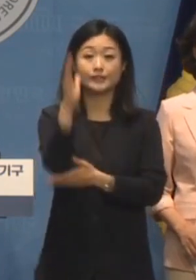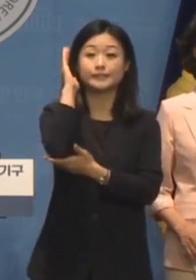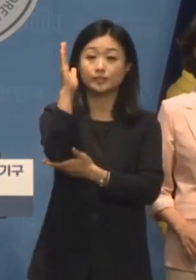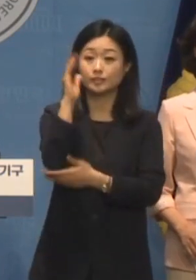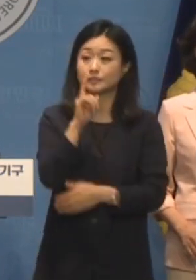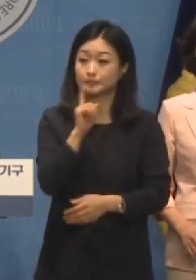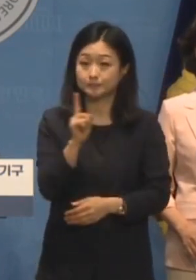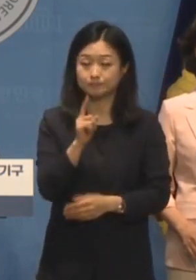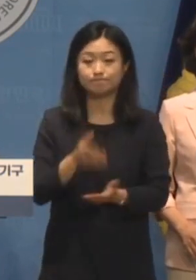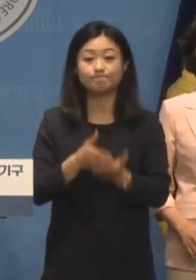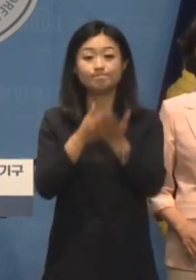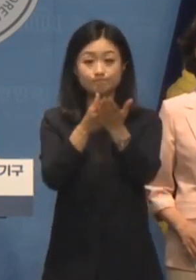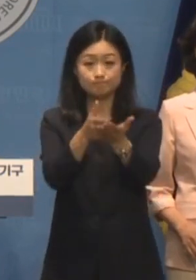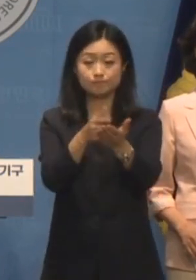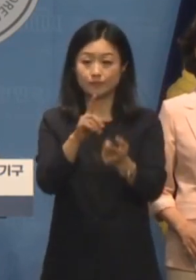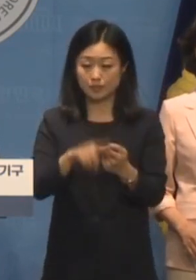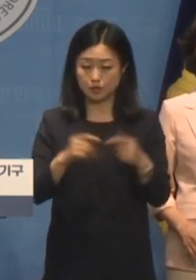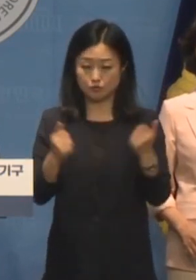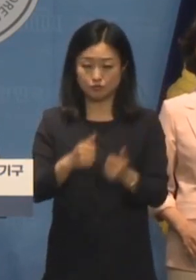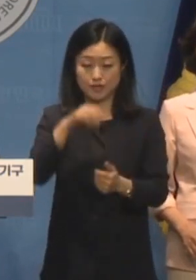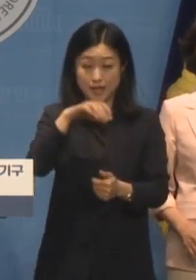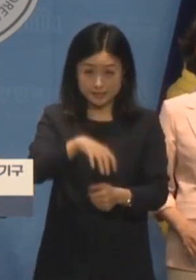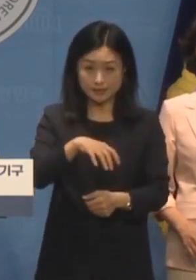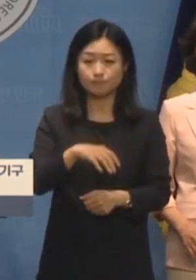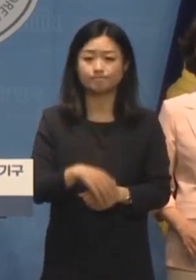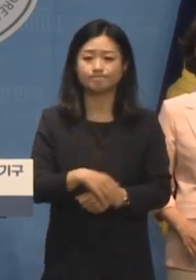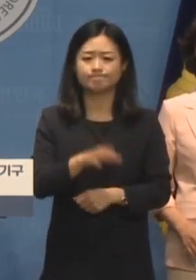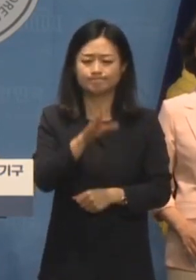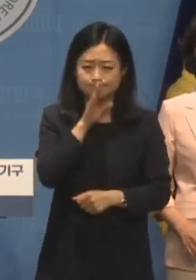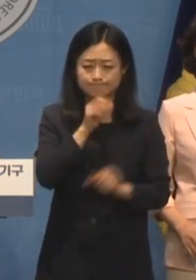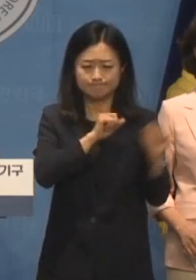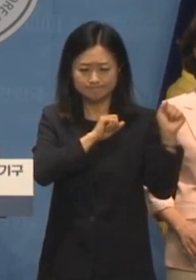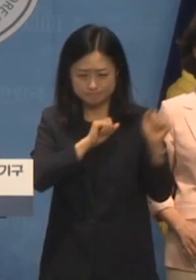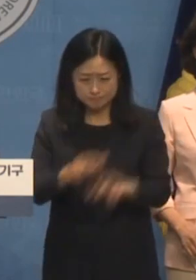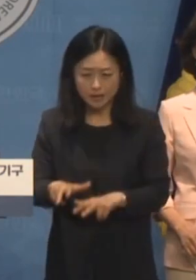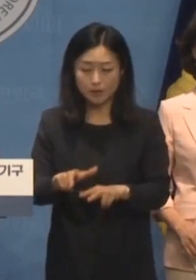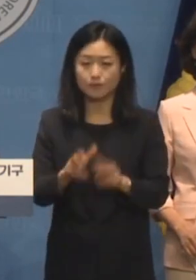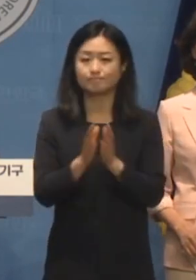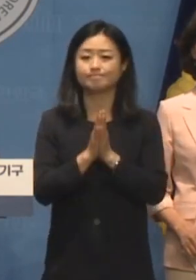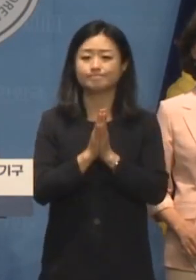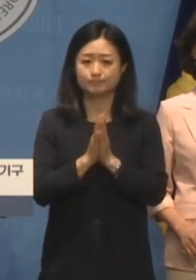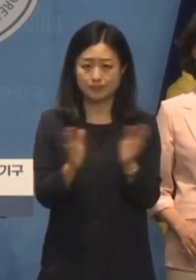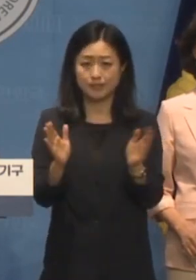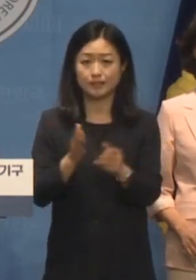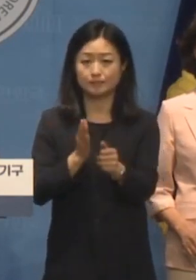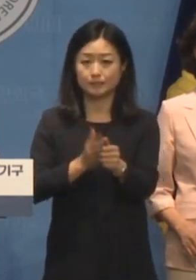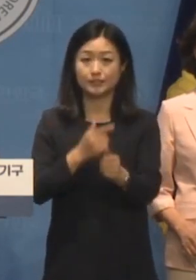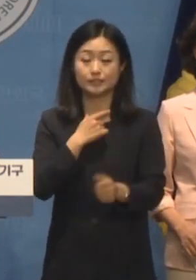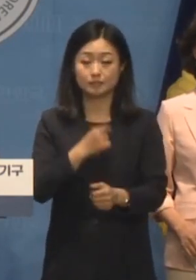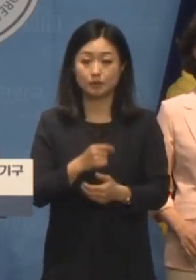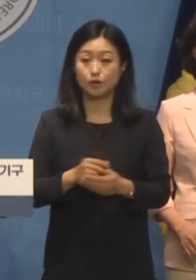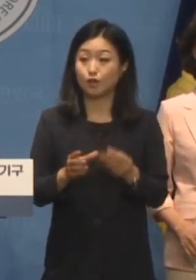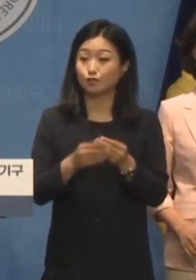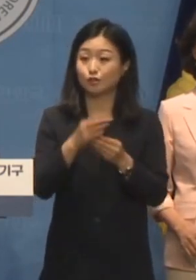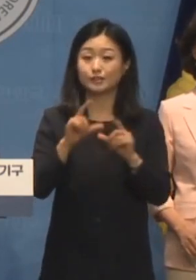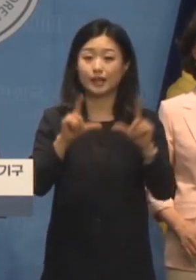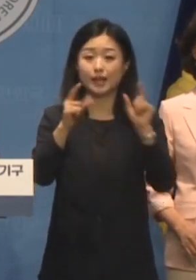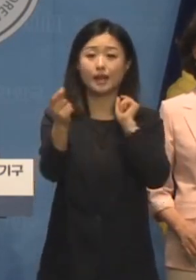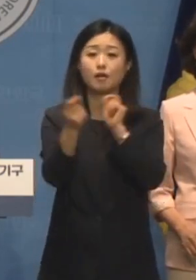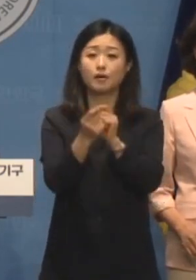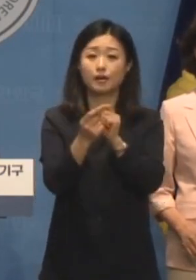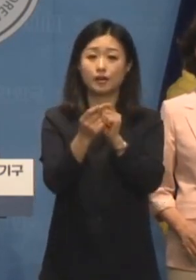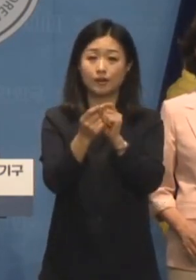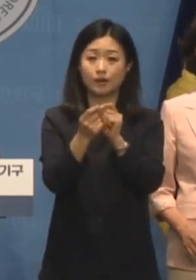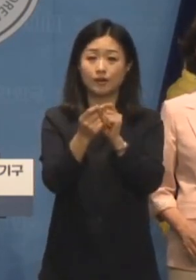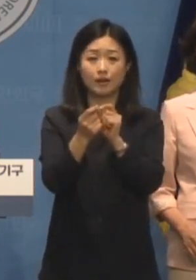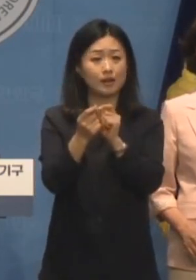그동안의 요구를 국회 차원에서 당장 시행하자는 의미가 담겨 있습니다 추석 명절이 다가옵니다